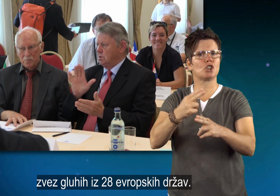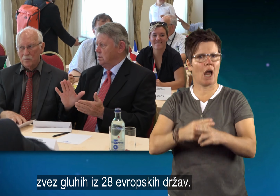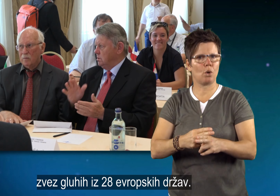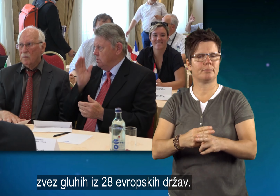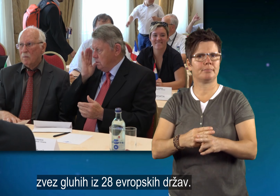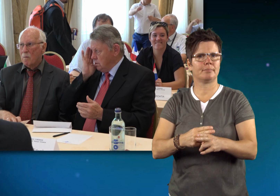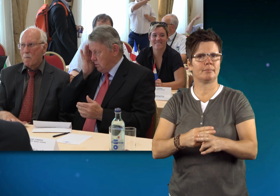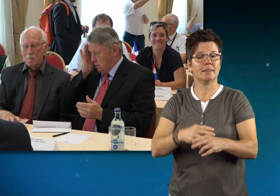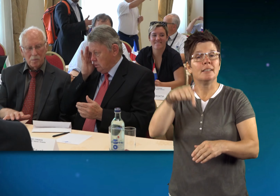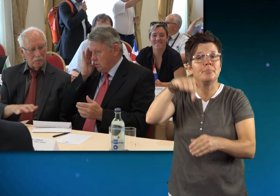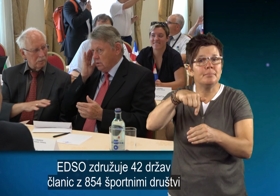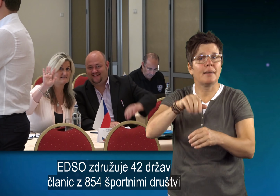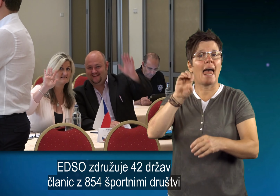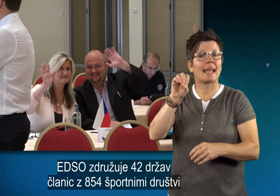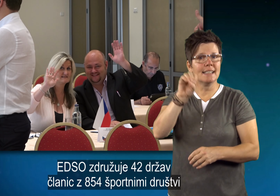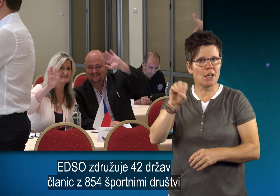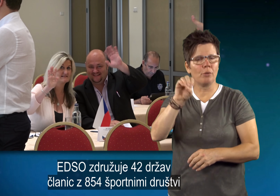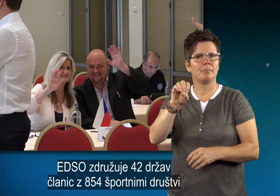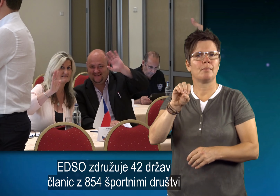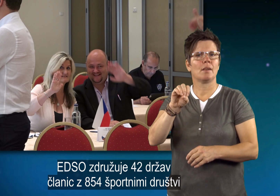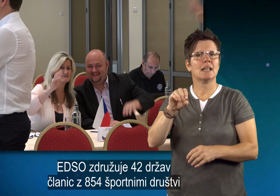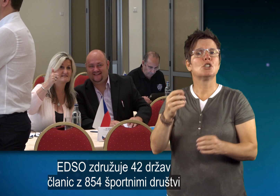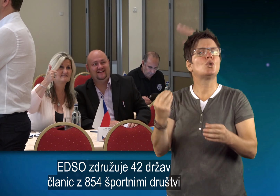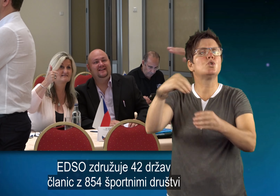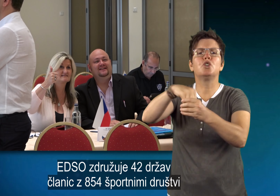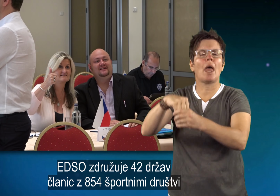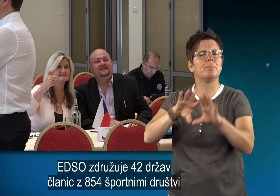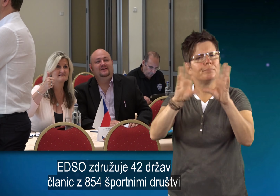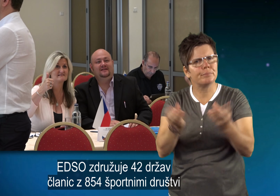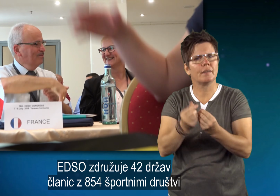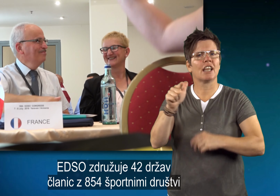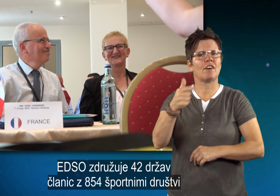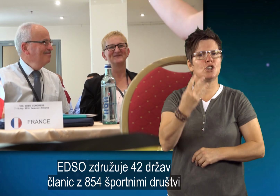držav. ETSO združuje 42 držav članic z